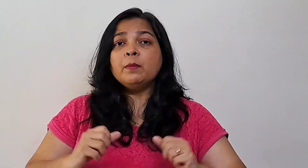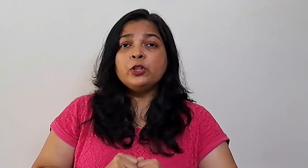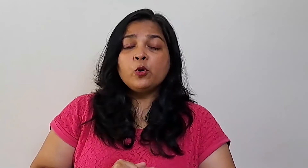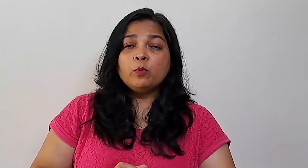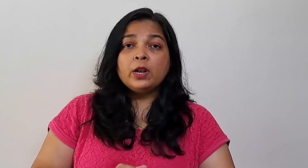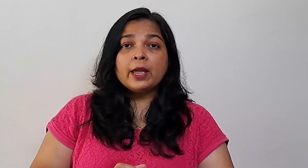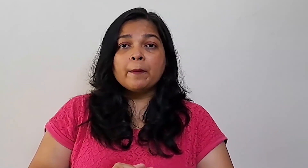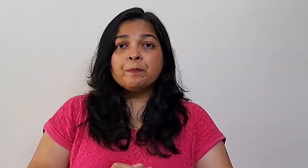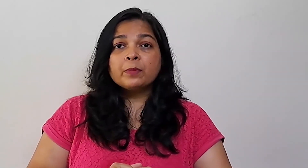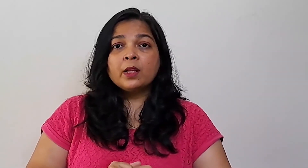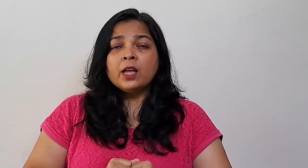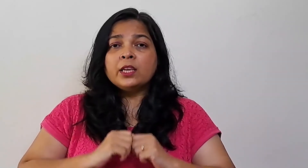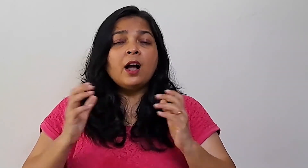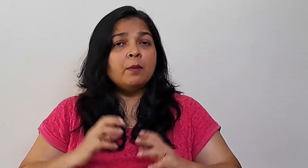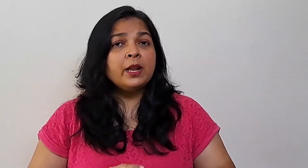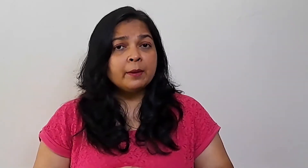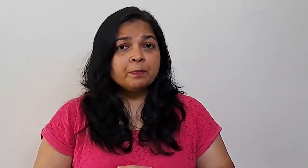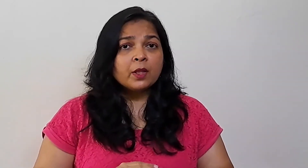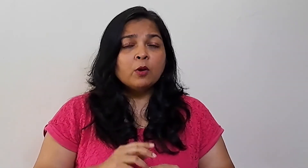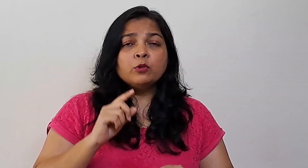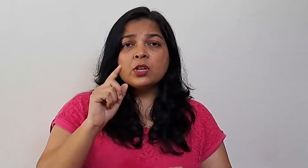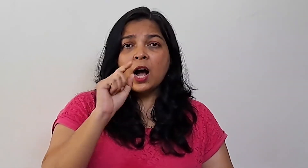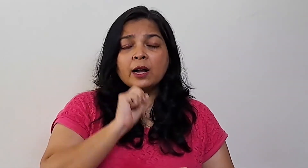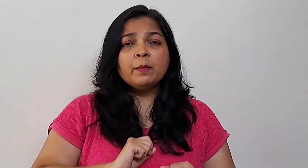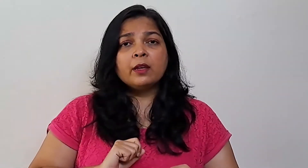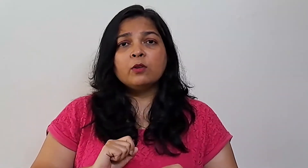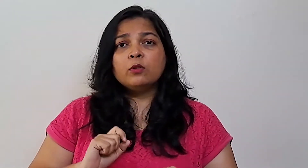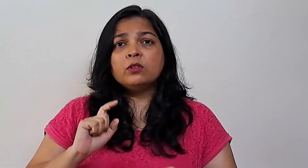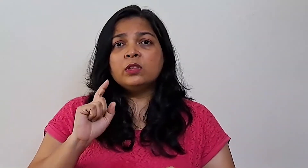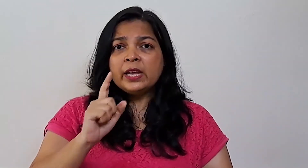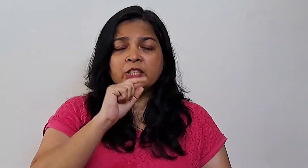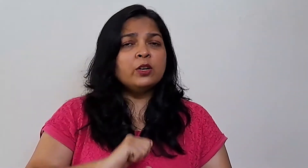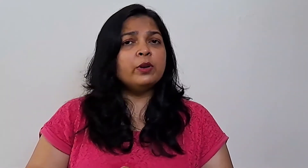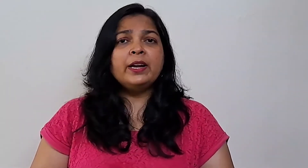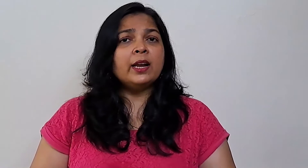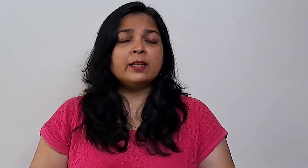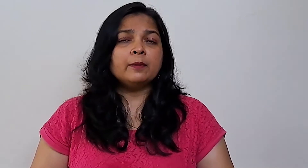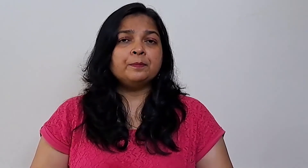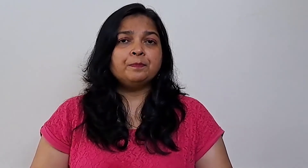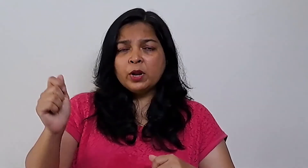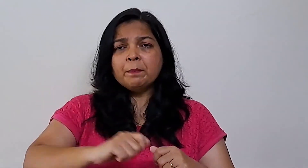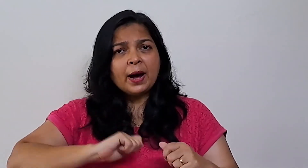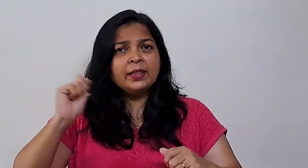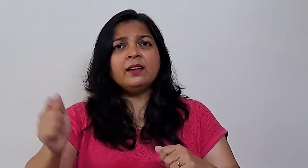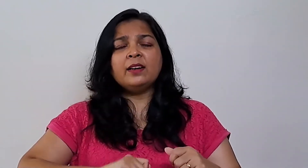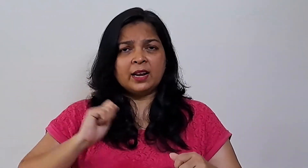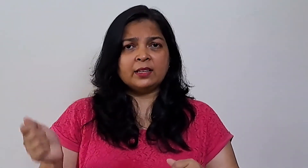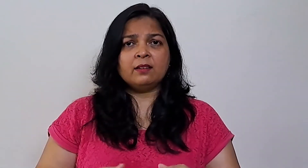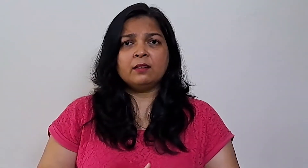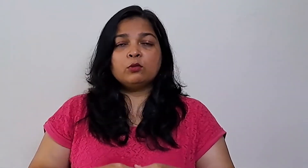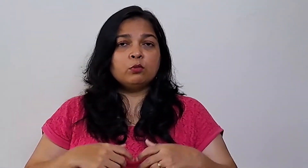राजा ने अपने मंत्रियों नूं कहा कि असी उस अग विच तीन जनियां नूं नहीं डालिया, उन्हां नूं बन